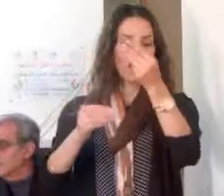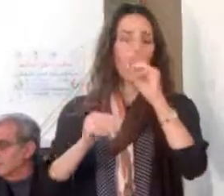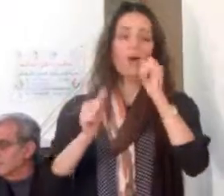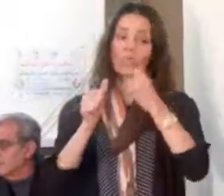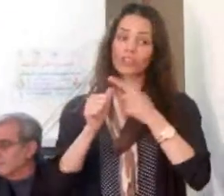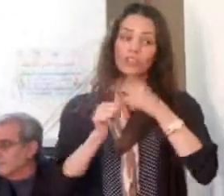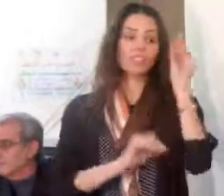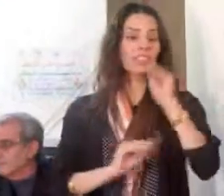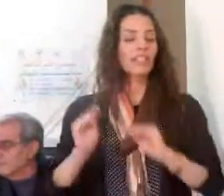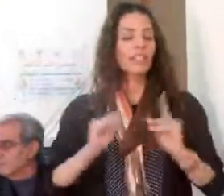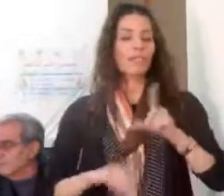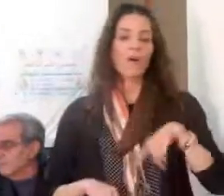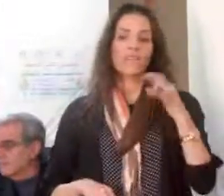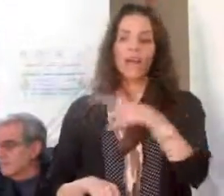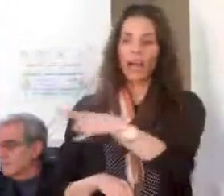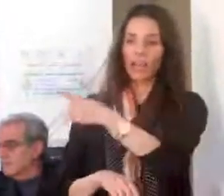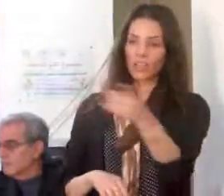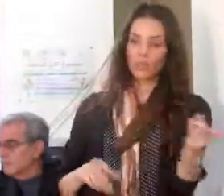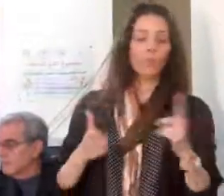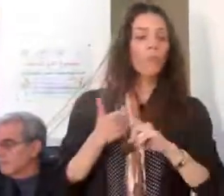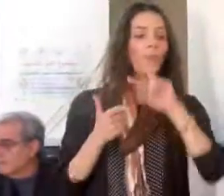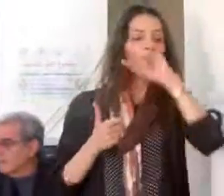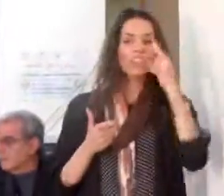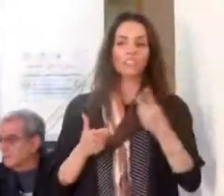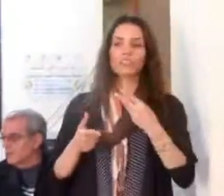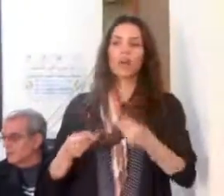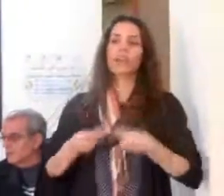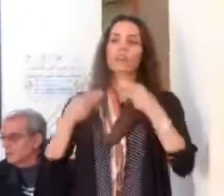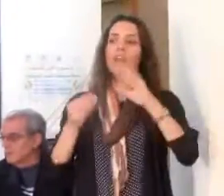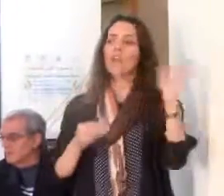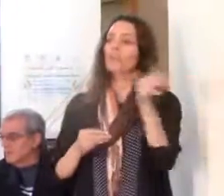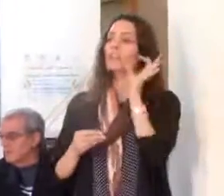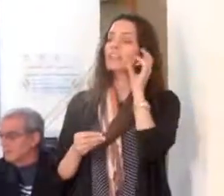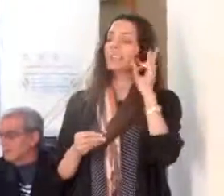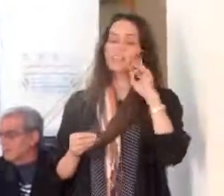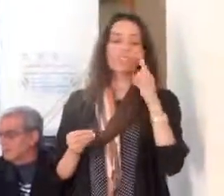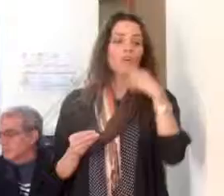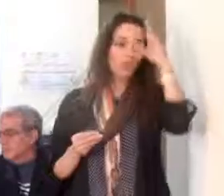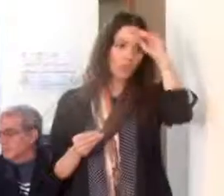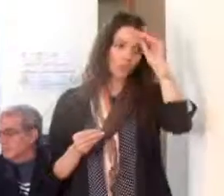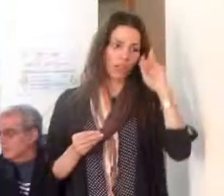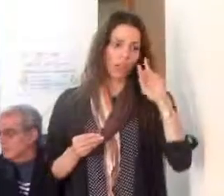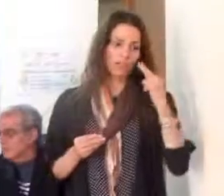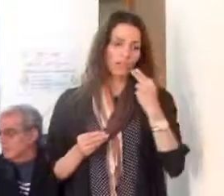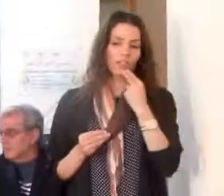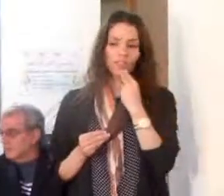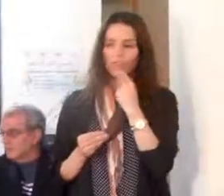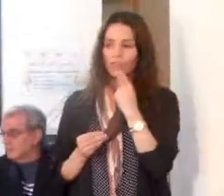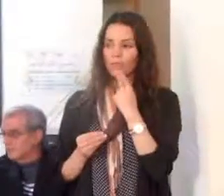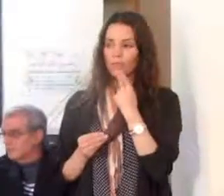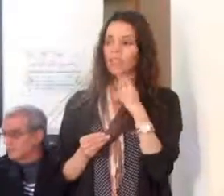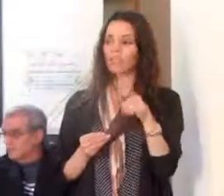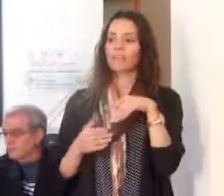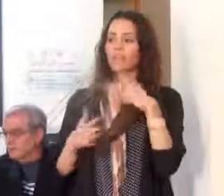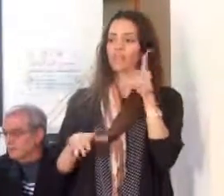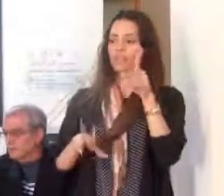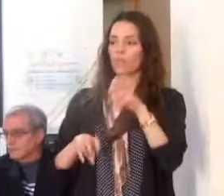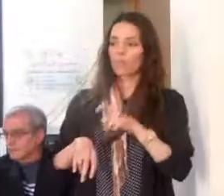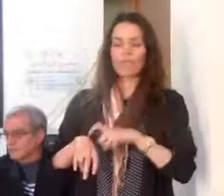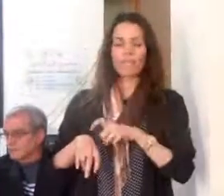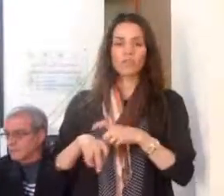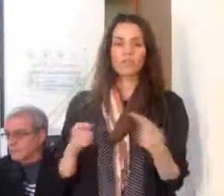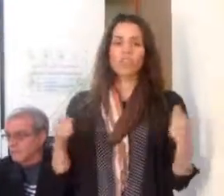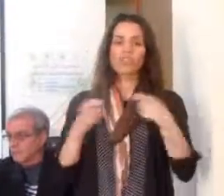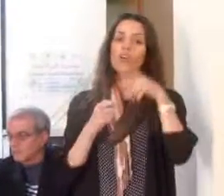اولا تستخدموها في حياتكم اليوميه، وثانيا توصلوها لباقي النساء الصم ورجال الصم اللي ما بتسهلوا من فرصه يشاركوا